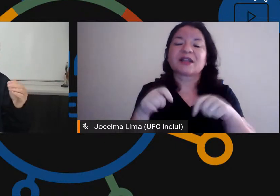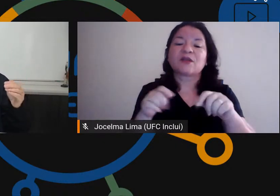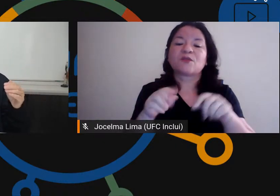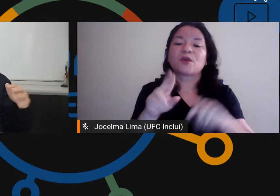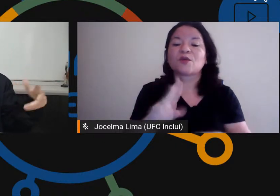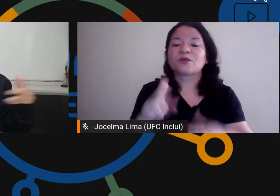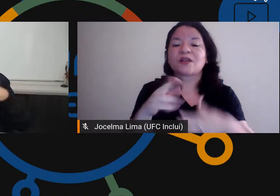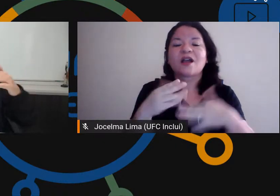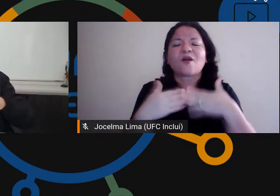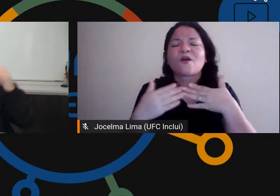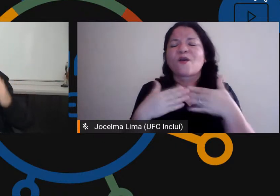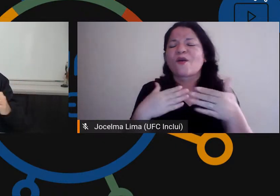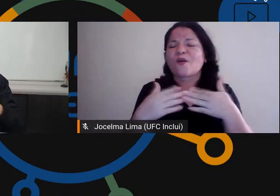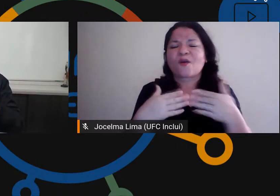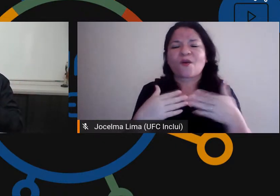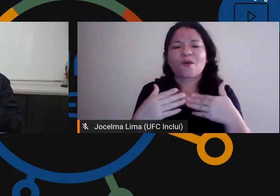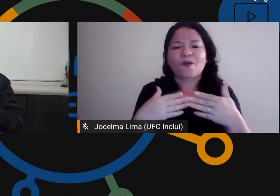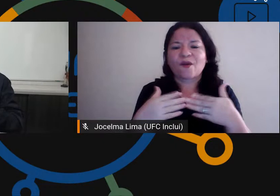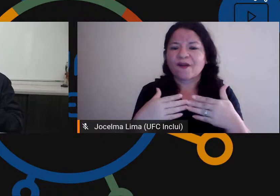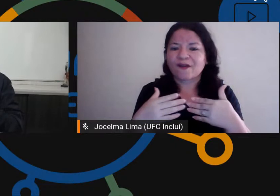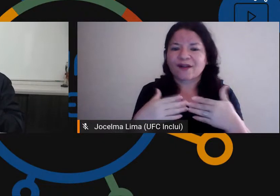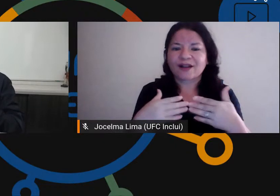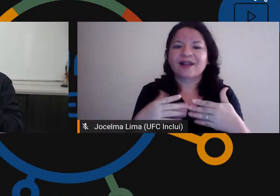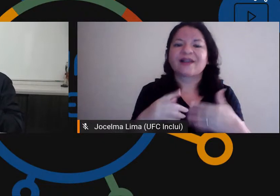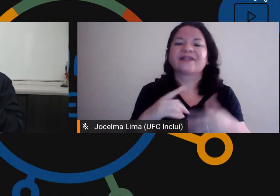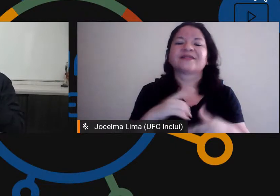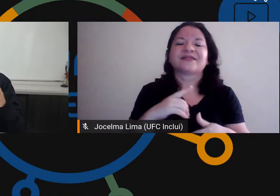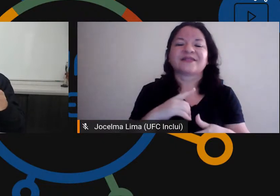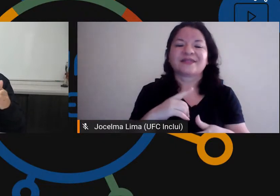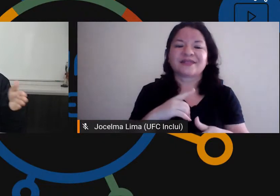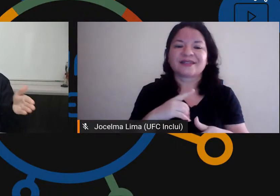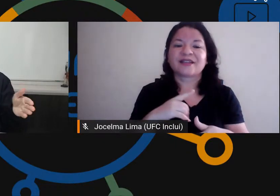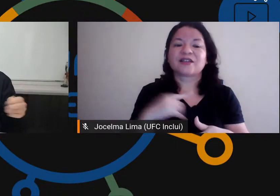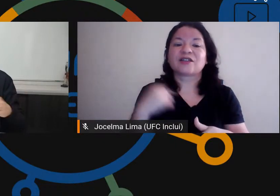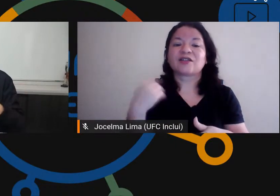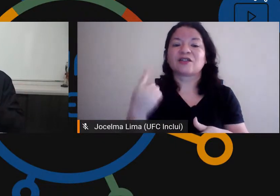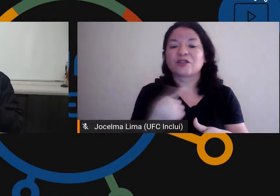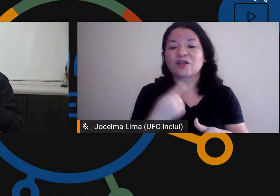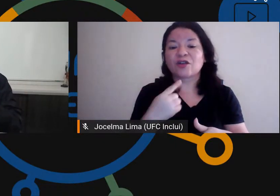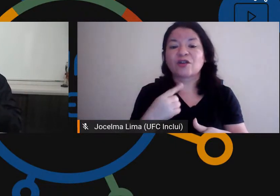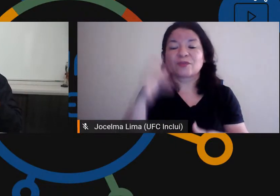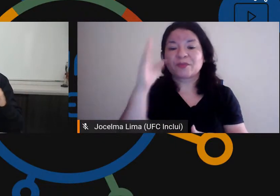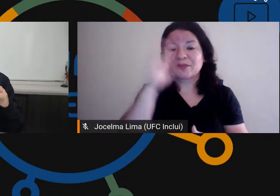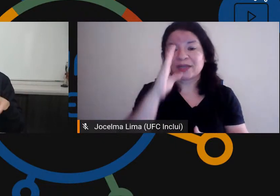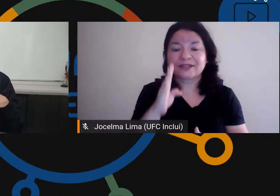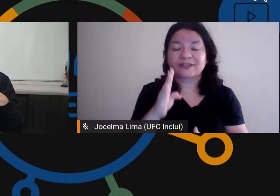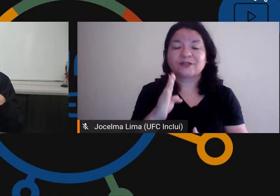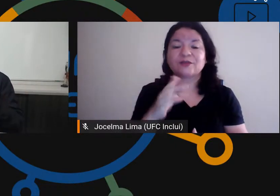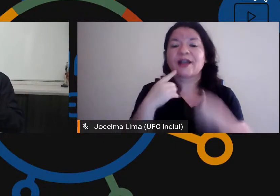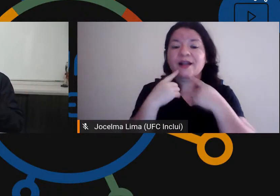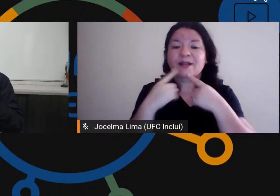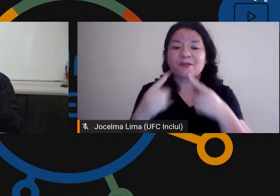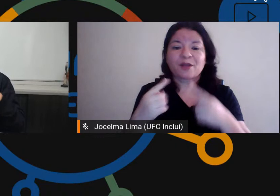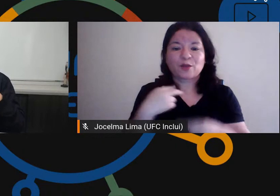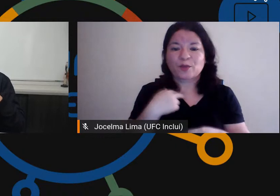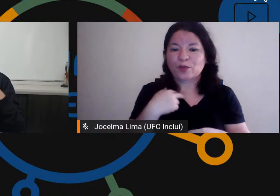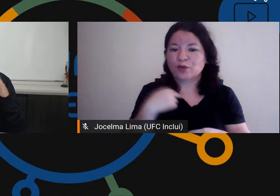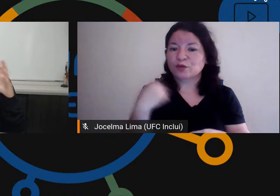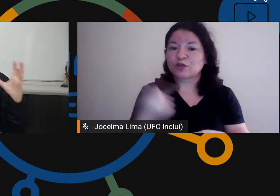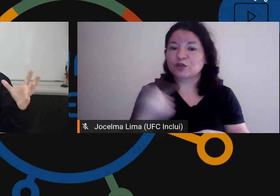Óbvio que existe uma trava econômica aí no meio, mas pelo menos em termos de Brasil, nós não podemos reclamar. Nós temos acesso